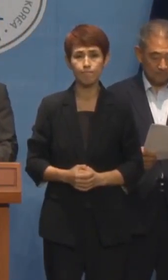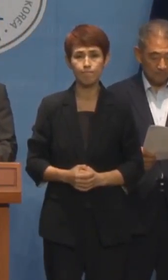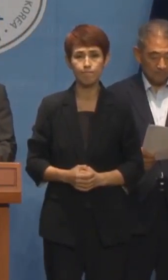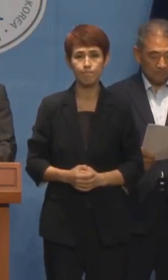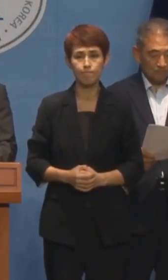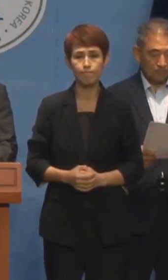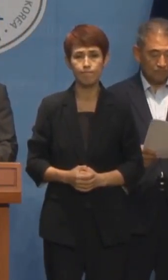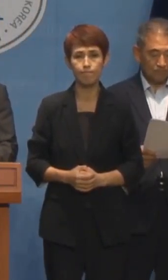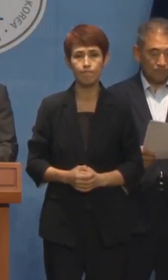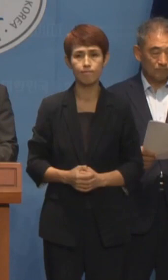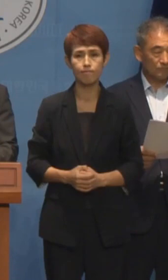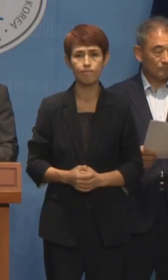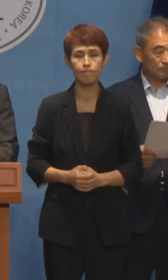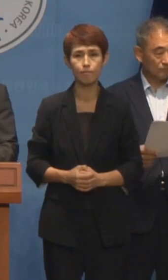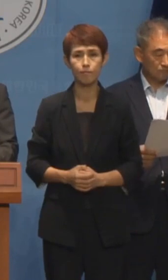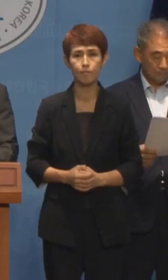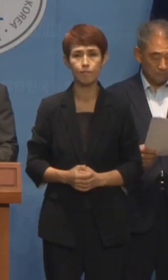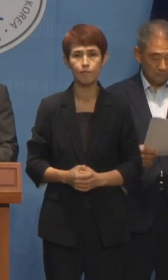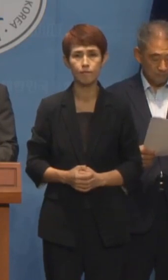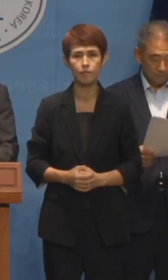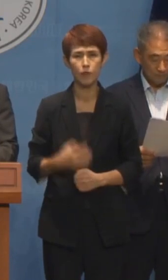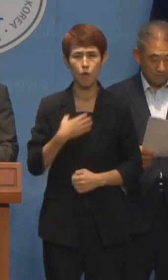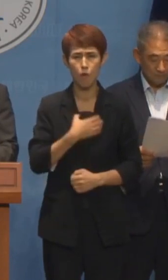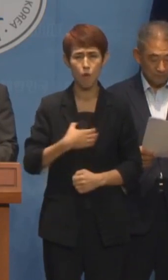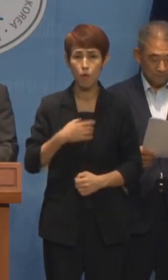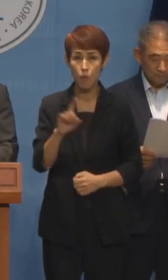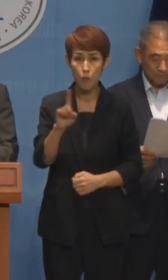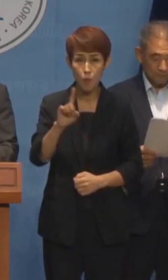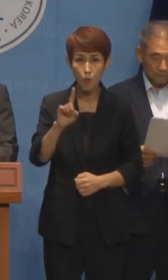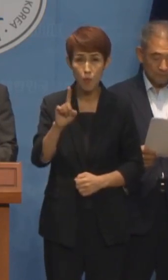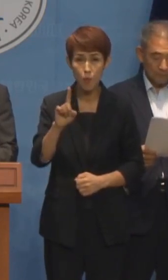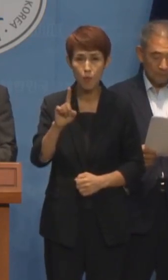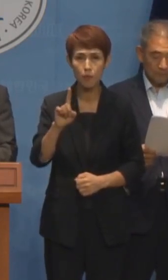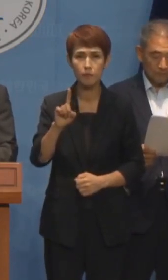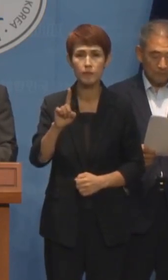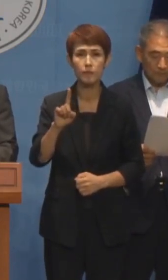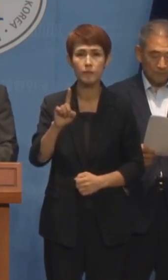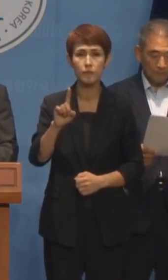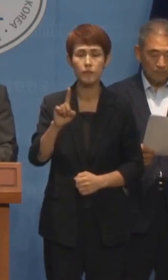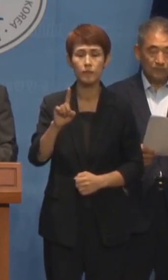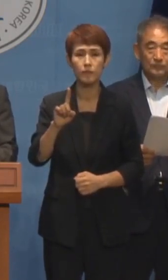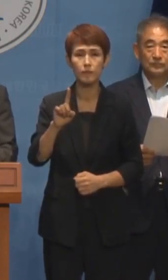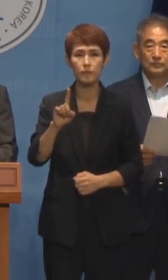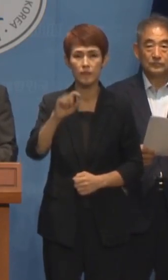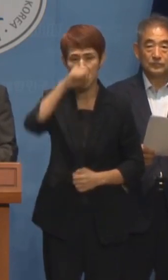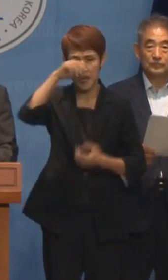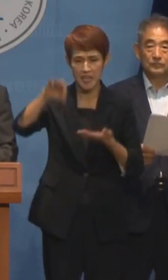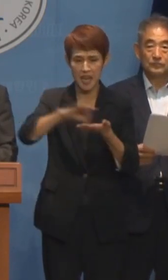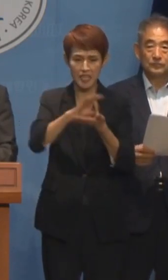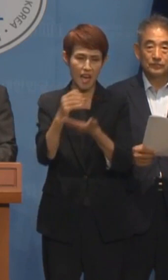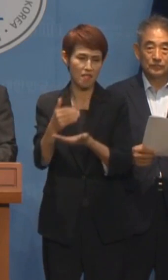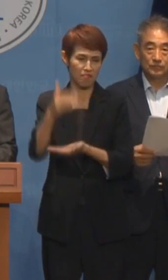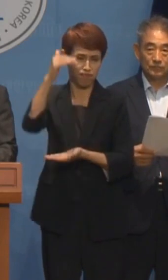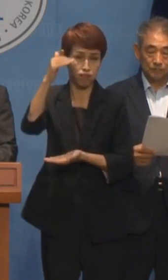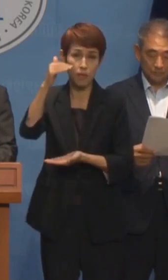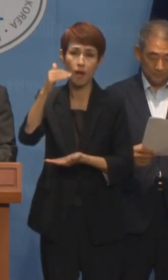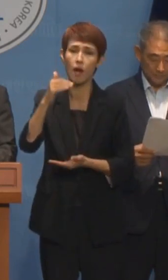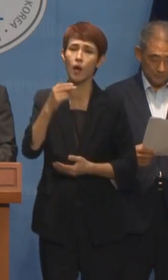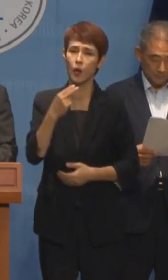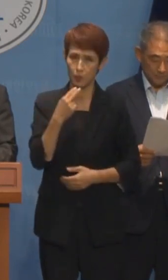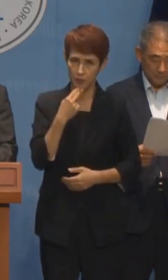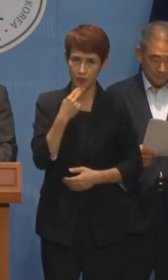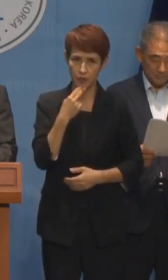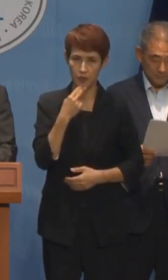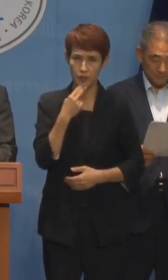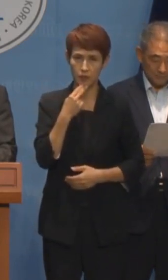또한 우리가 우려하는 것은 획기적인 예산 증액 없이